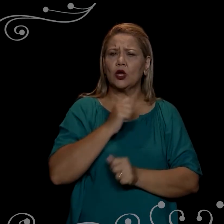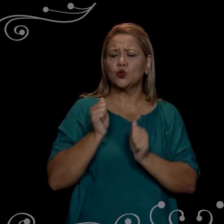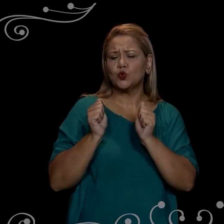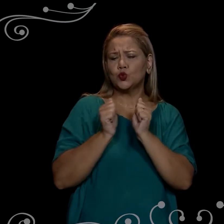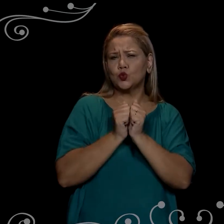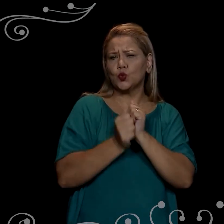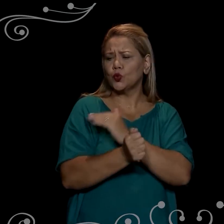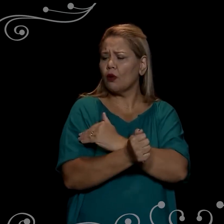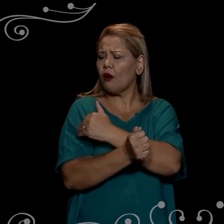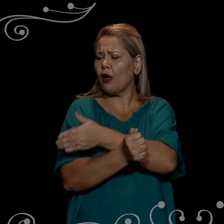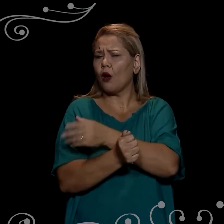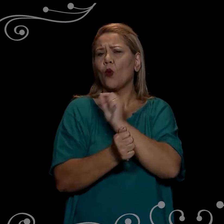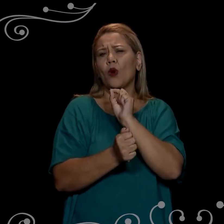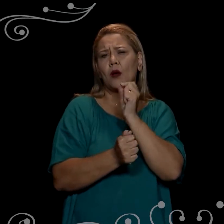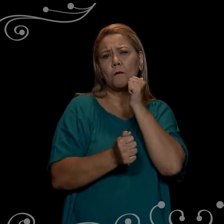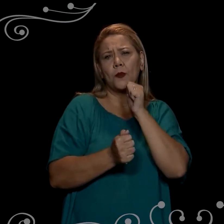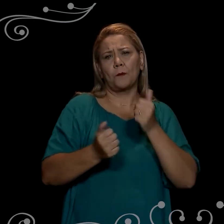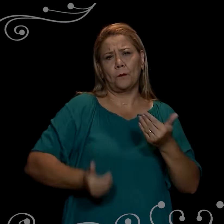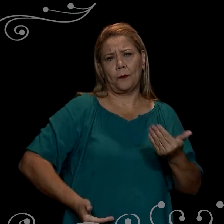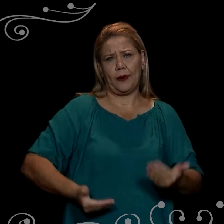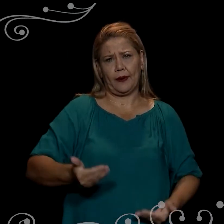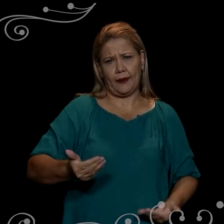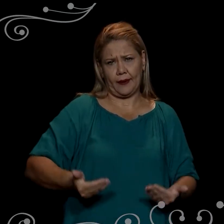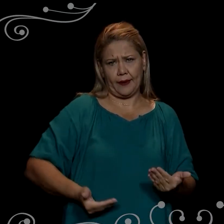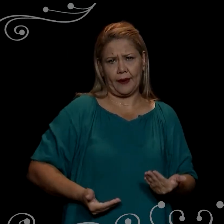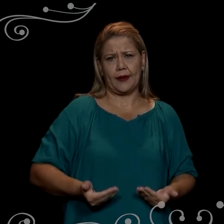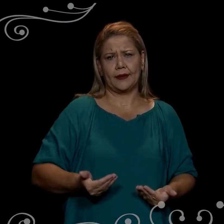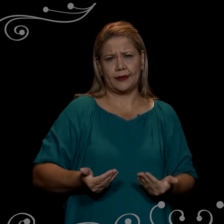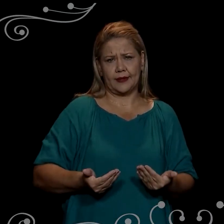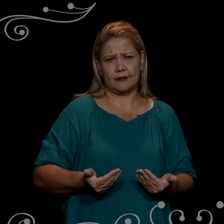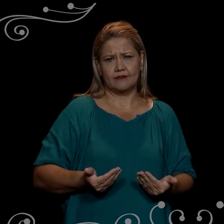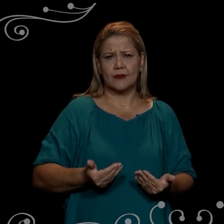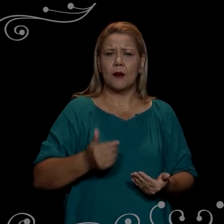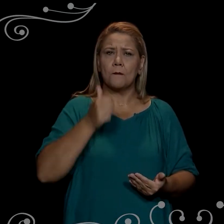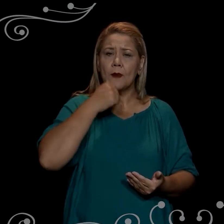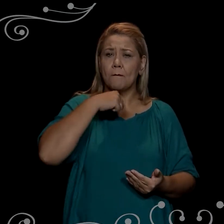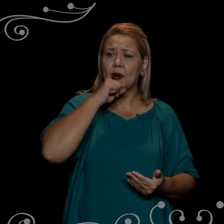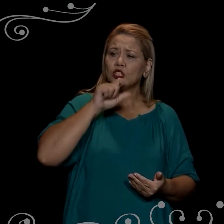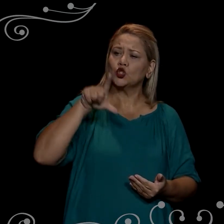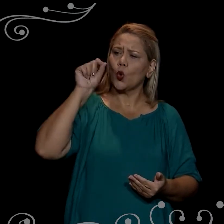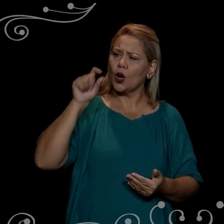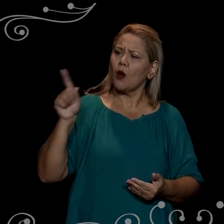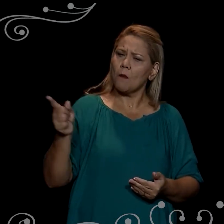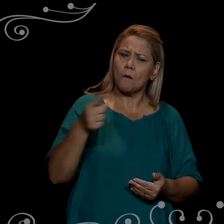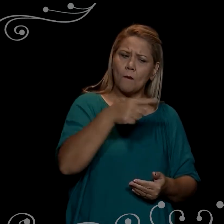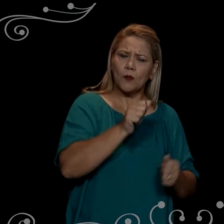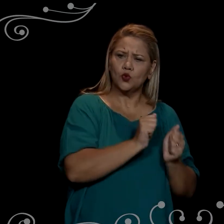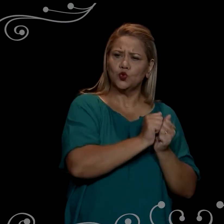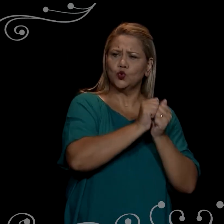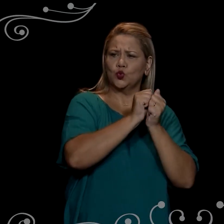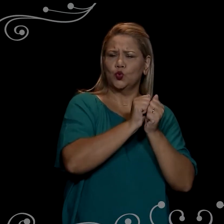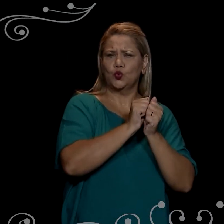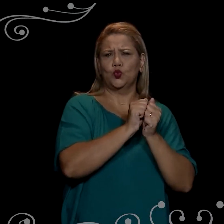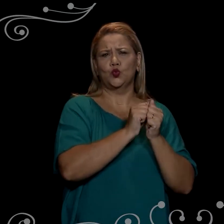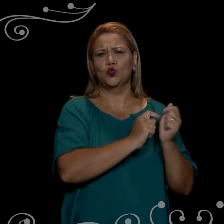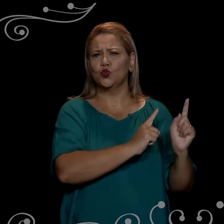uma jovem dama de companhia, escolhida pela mãe. O enxoval da